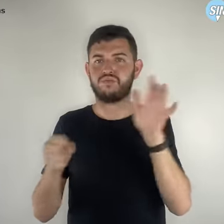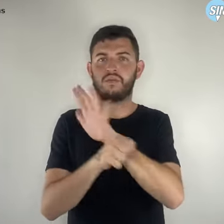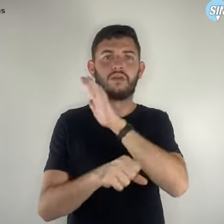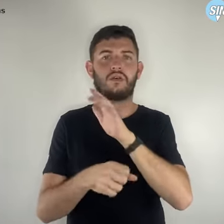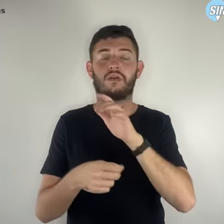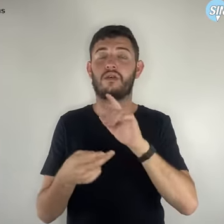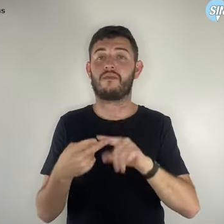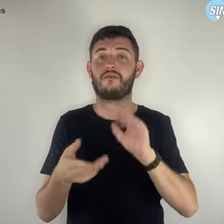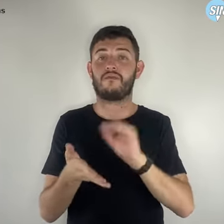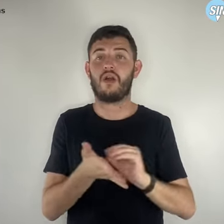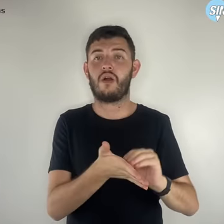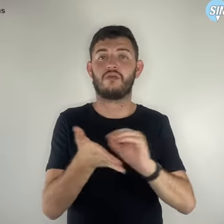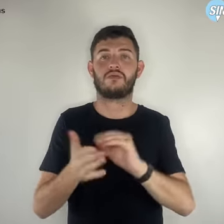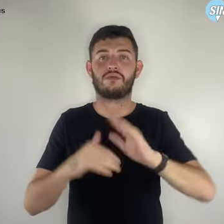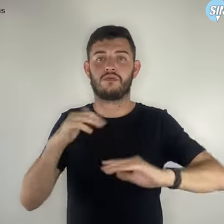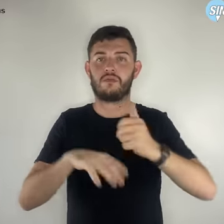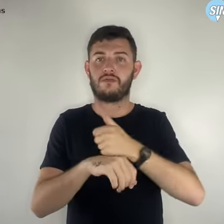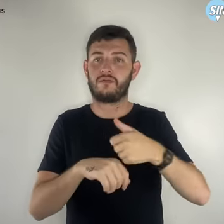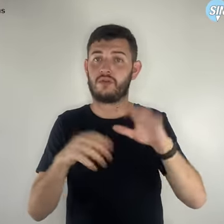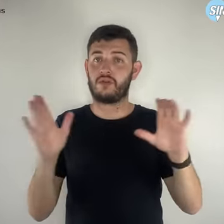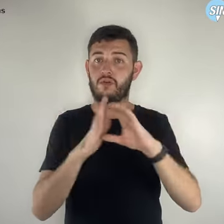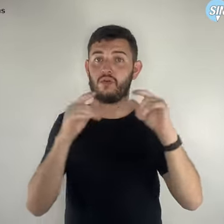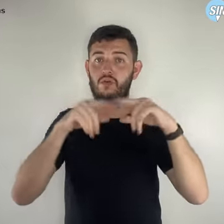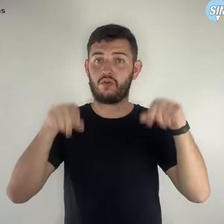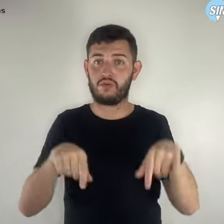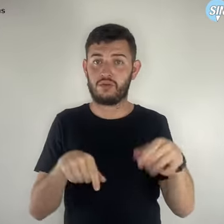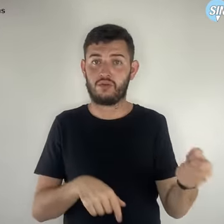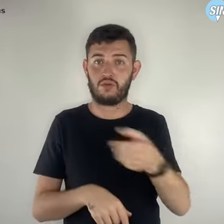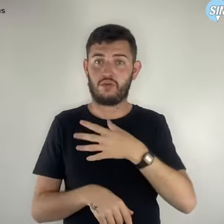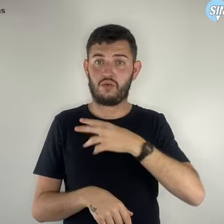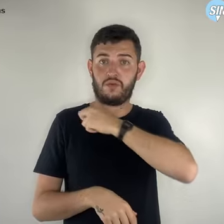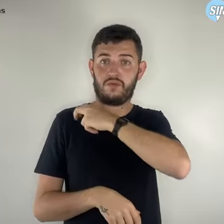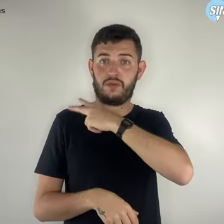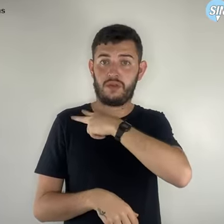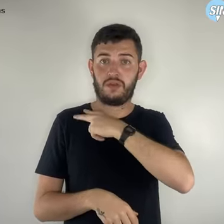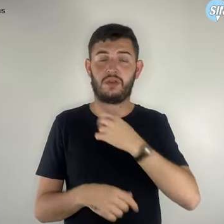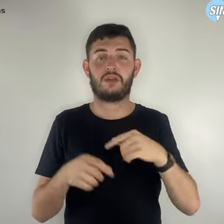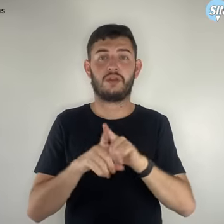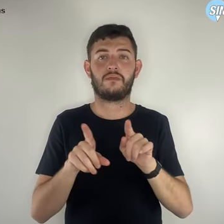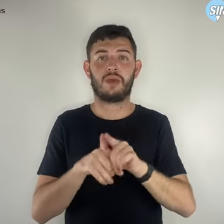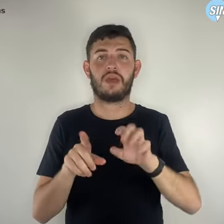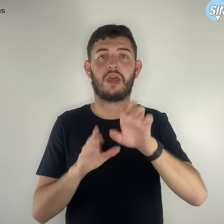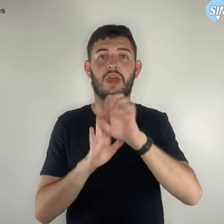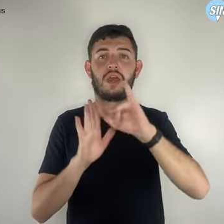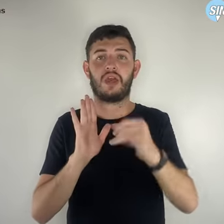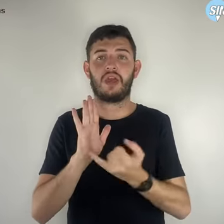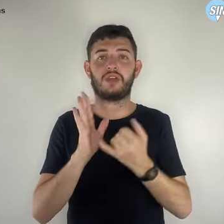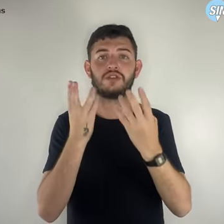da escassez de profissionais concursados, do novo ensino médio e do desmonte da EJA.